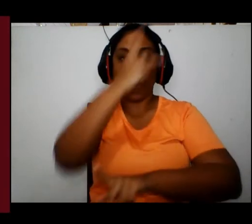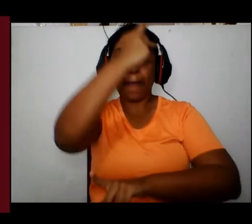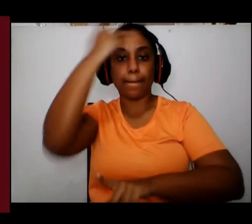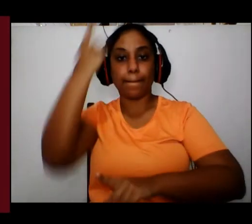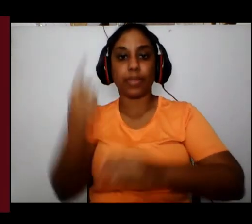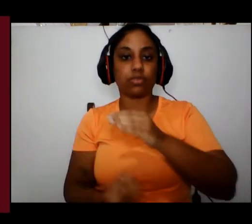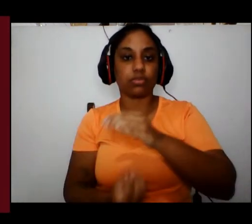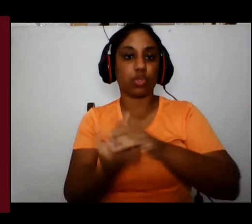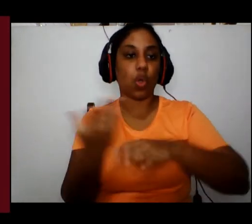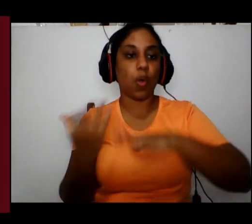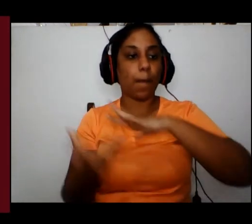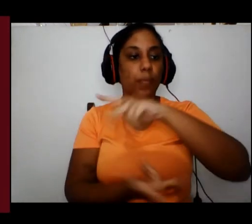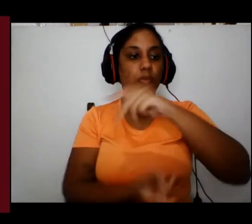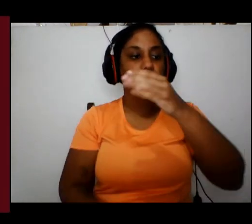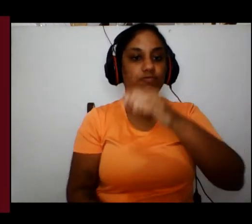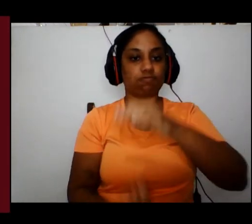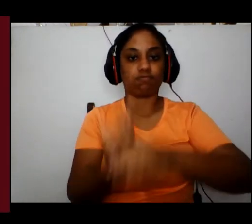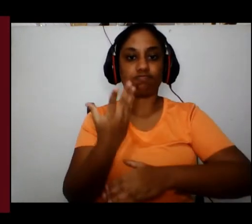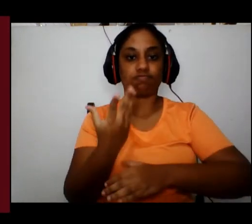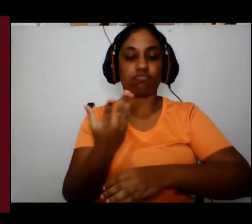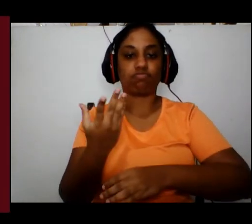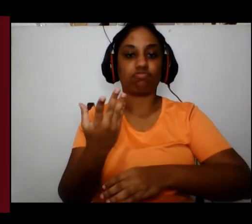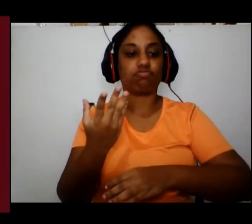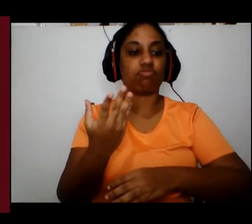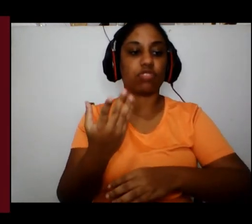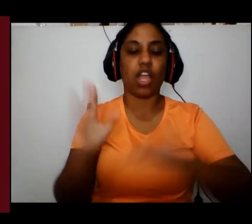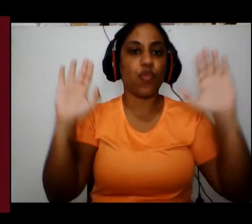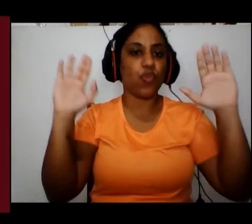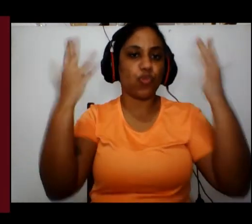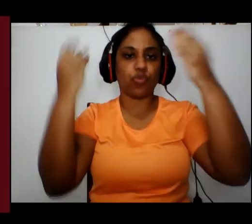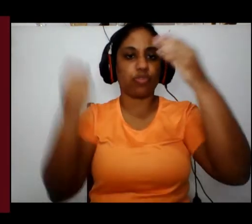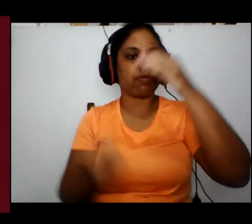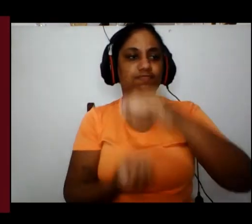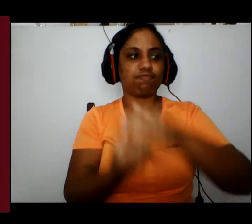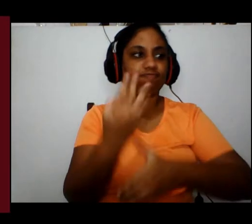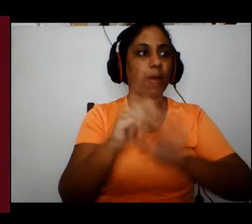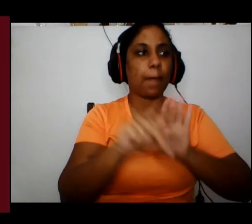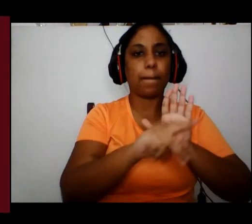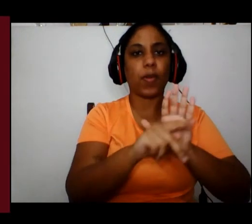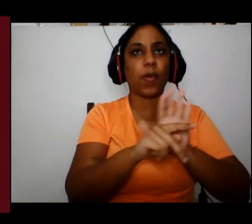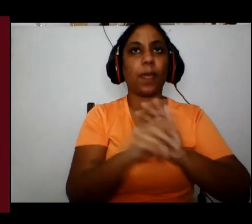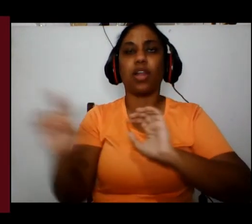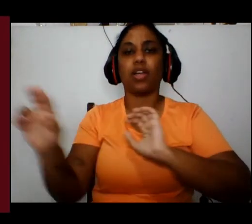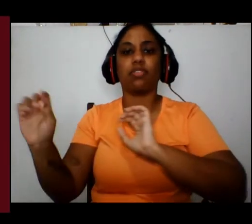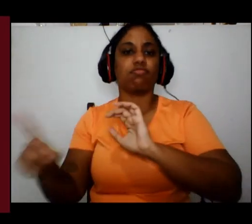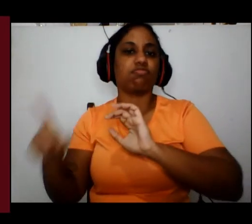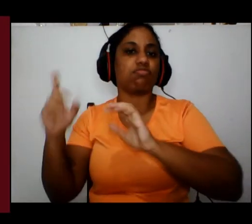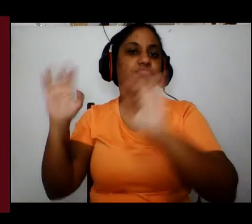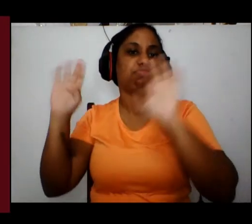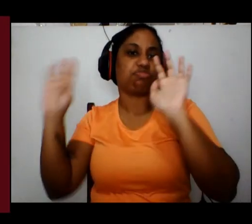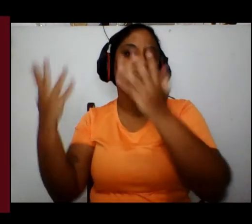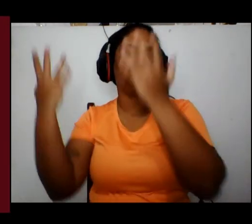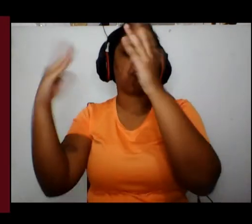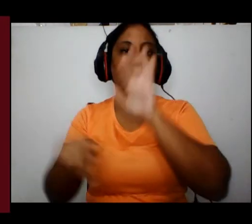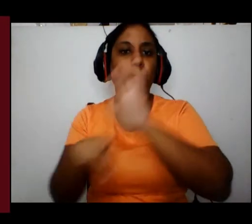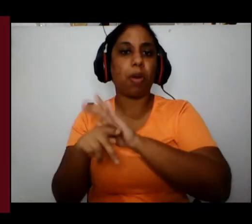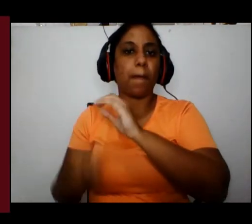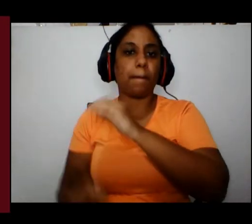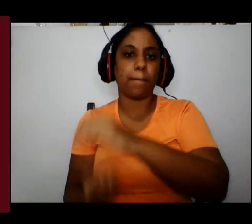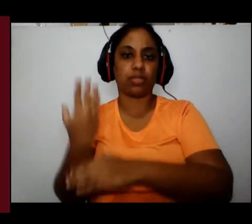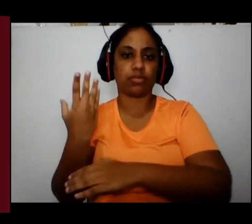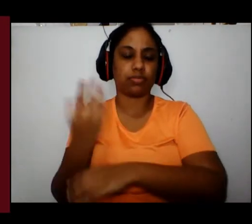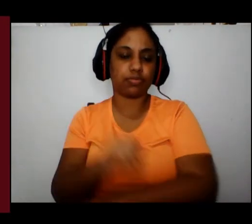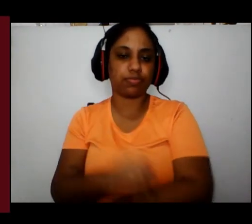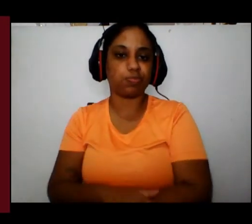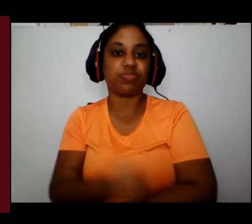de contar como o homem foi criado, como a terra foi criada, como determinada festa, como determinado ritual foi criado,